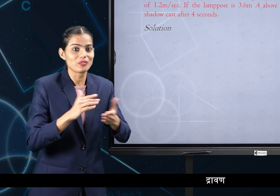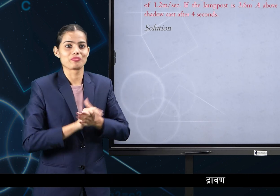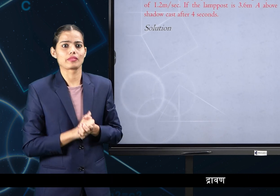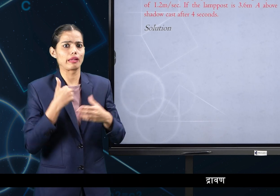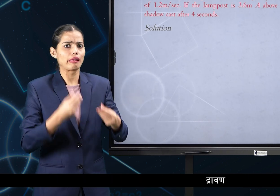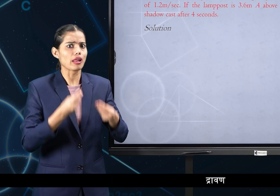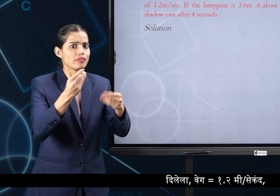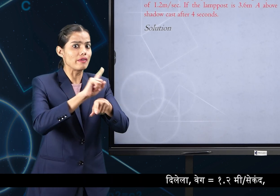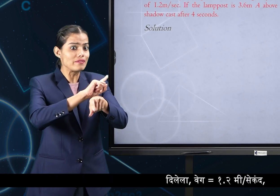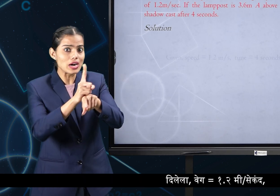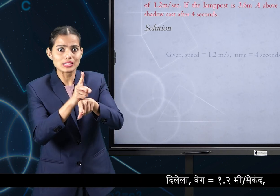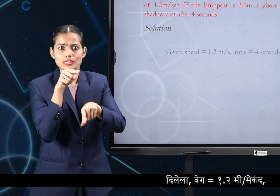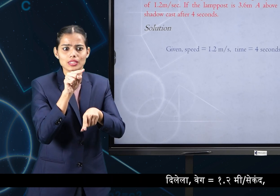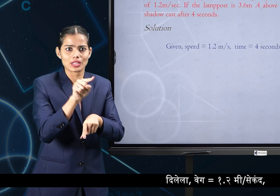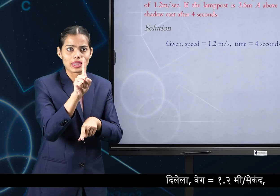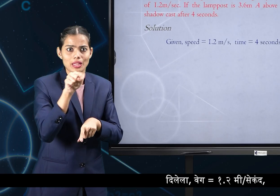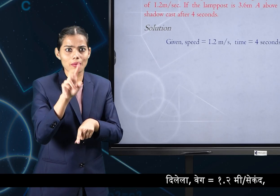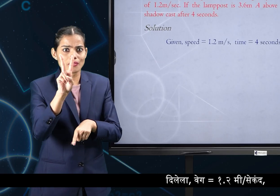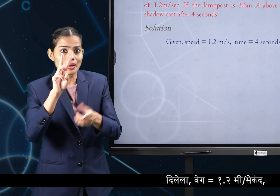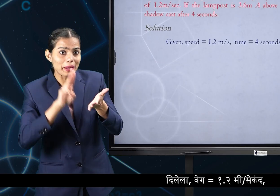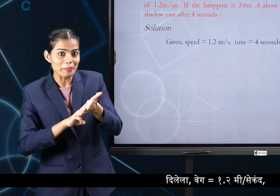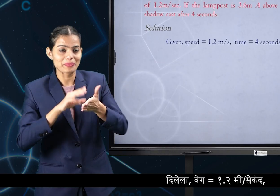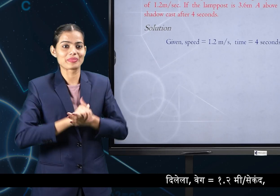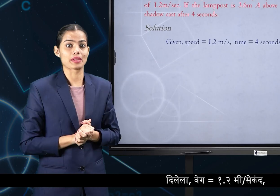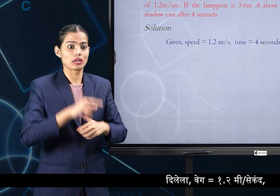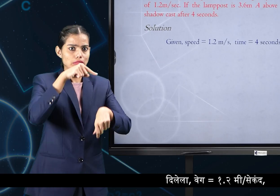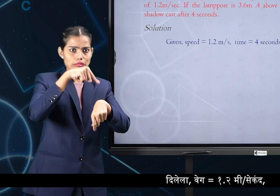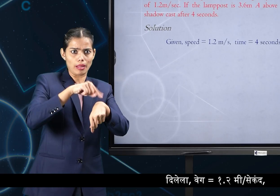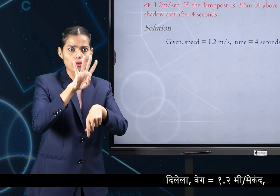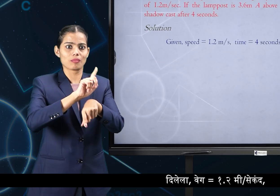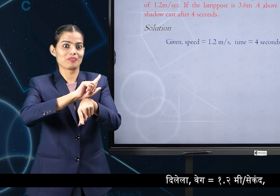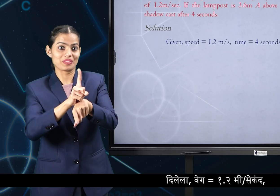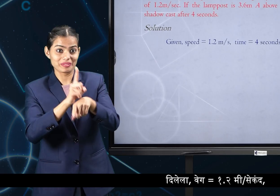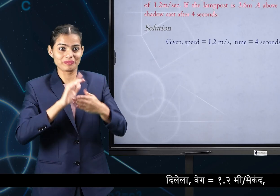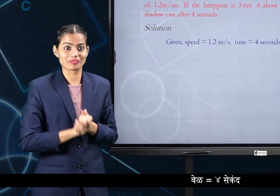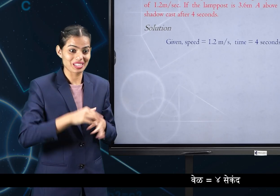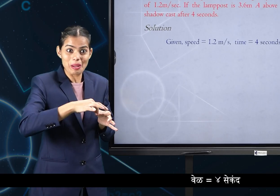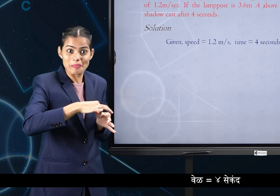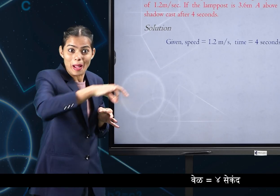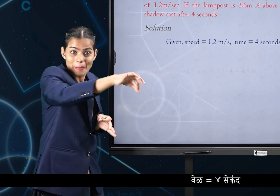द्रावण दिलेला वेग 1.2 मीटर बाय सेकंड, वेळ 4